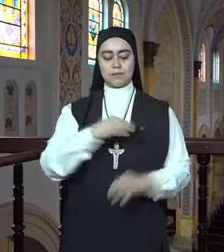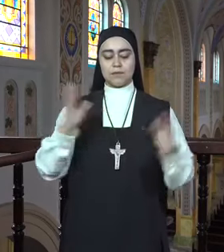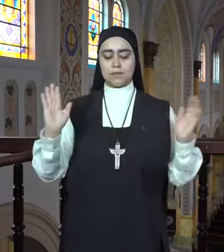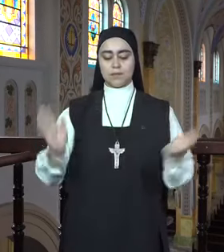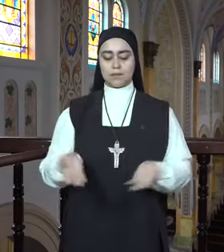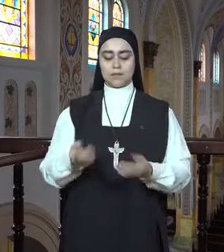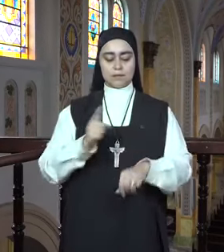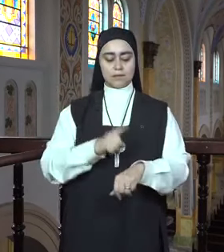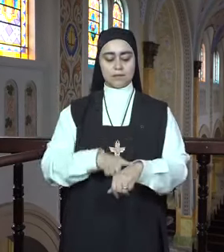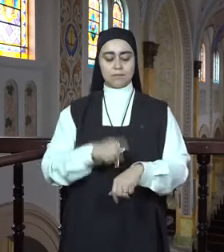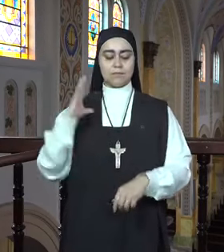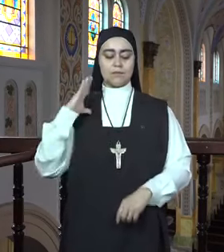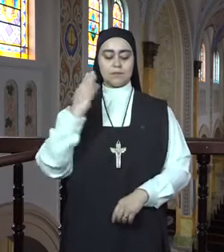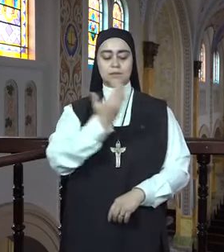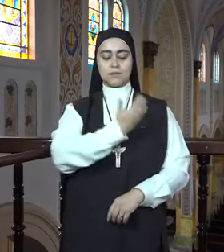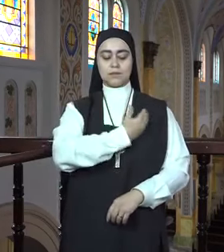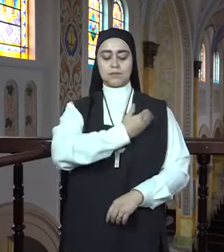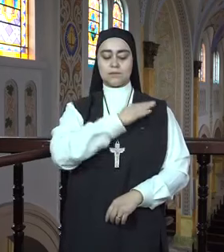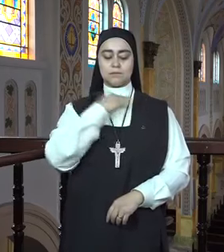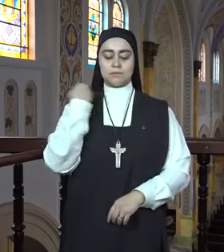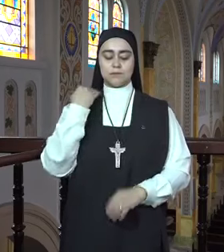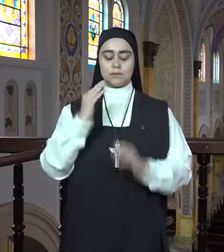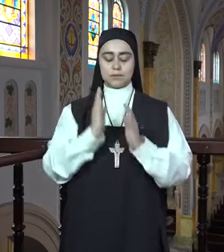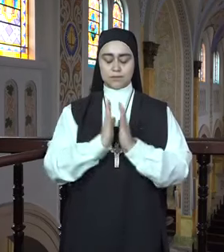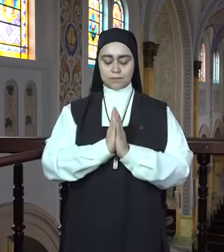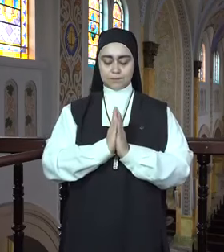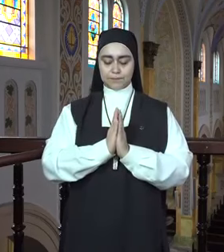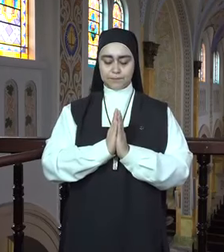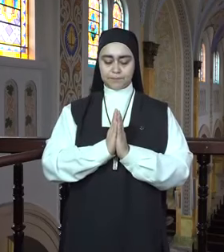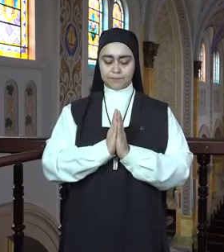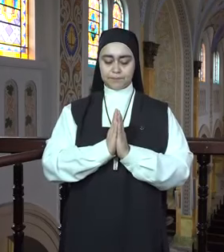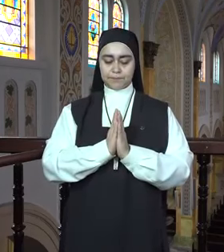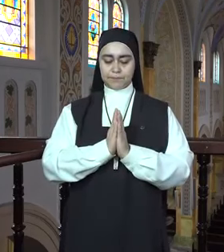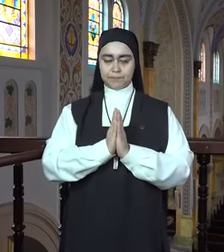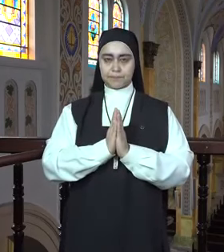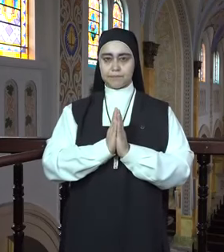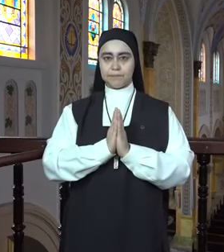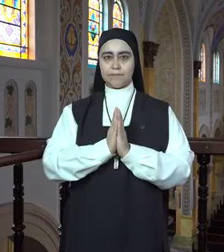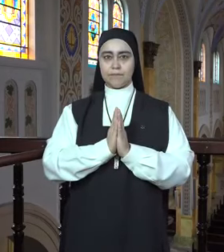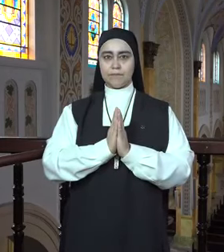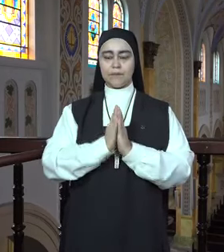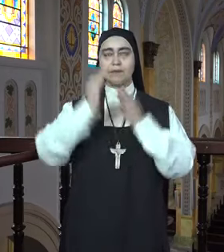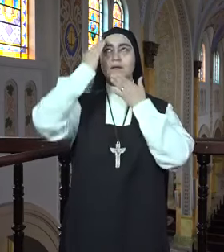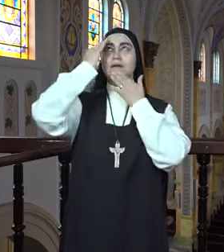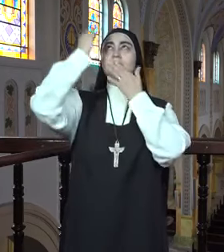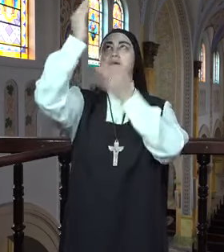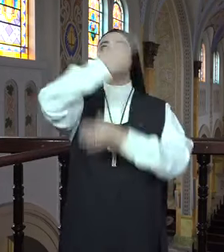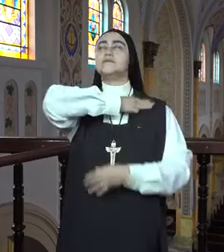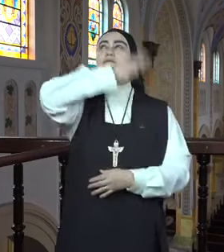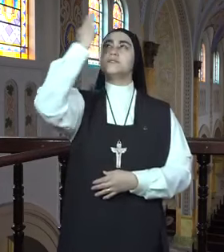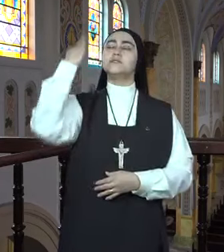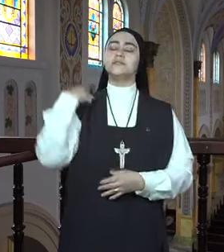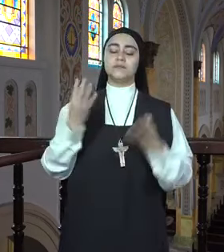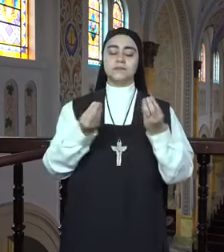pecadores, agora e na hora de nossa morte. Amém. Ave Maria, cheia de graça,